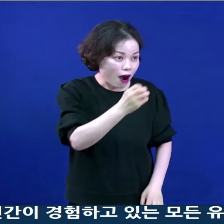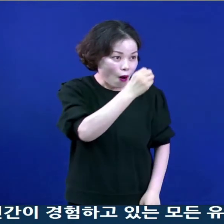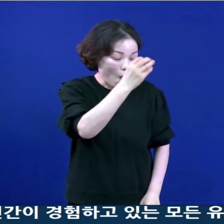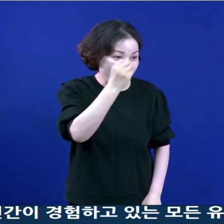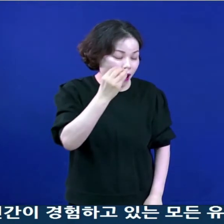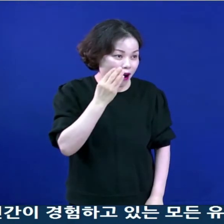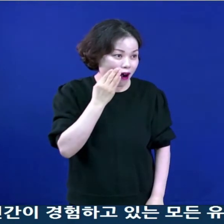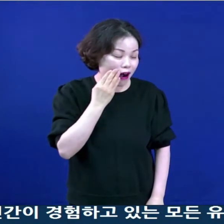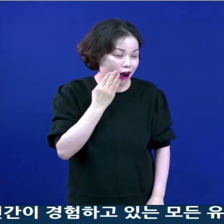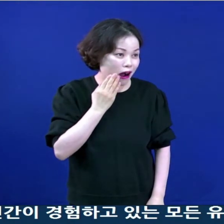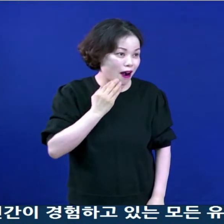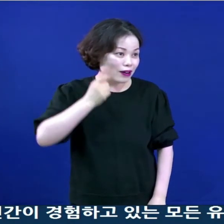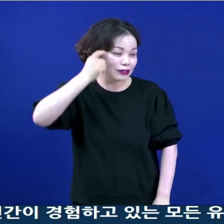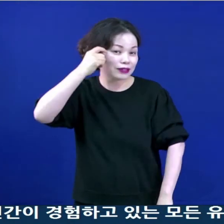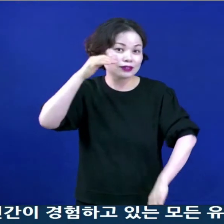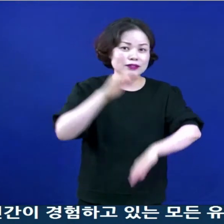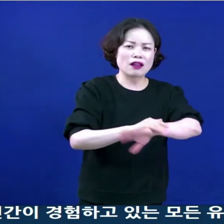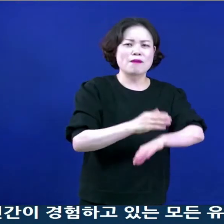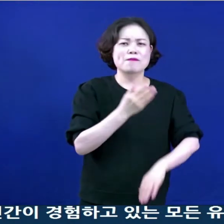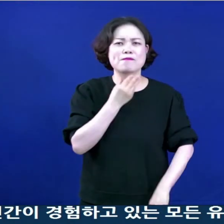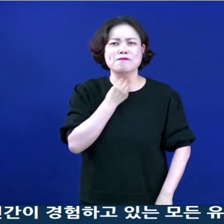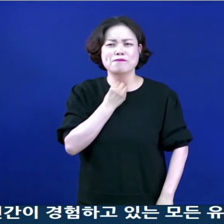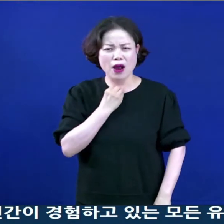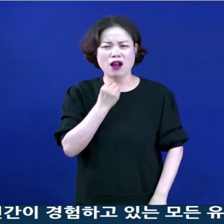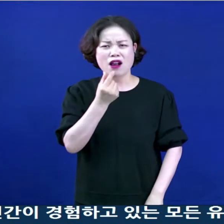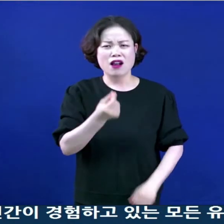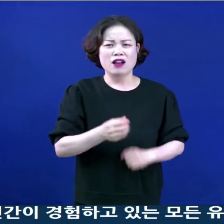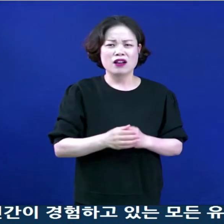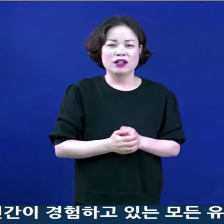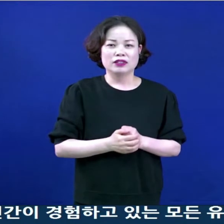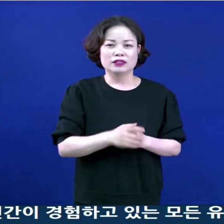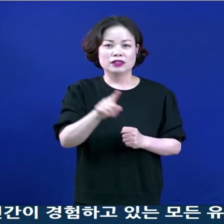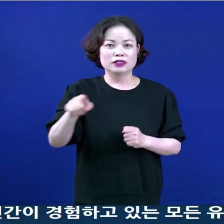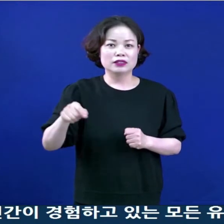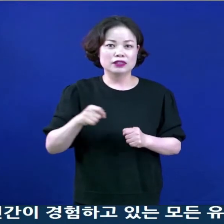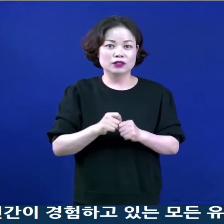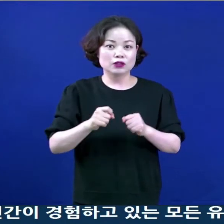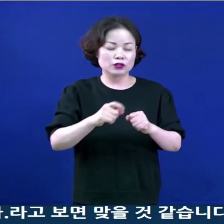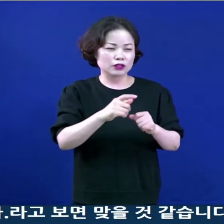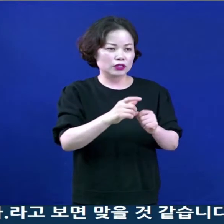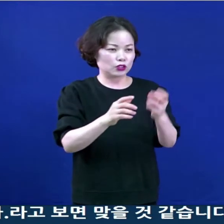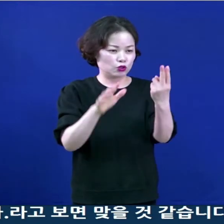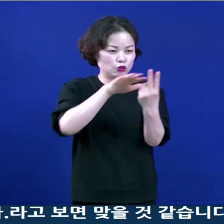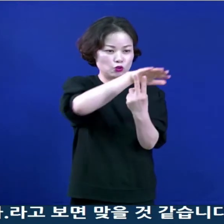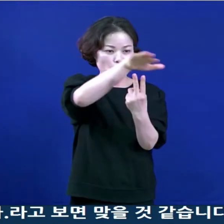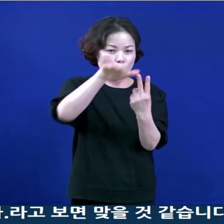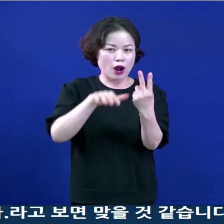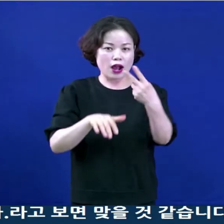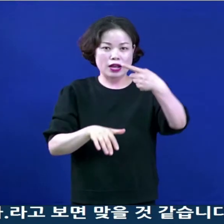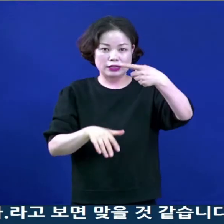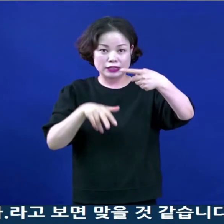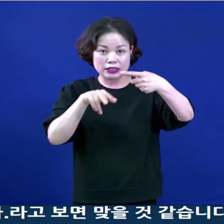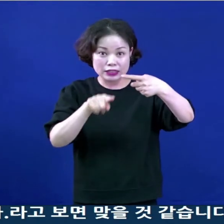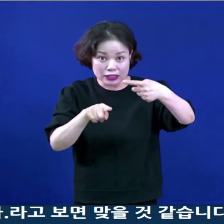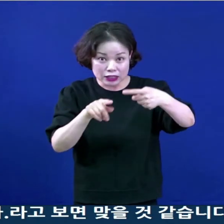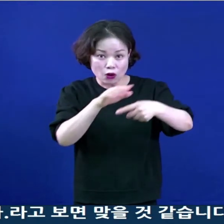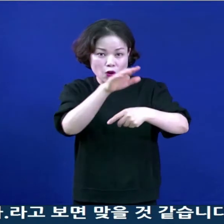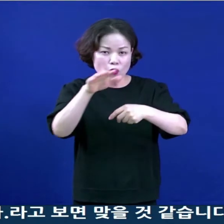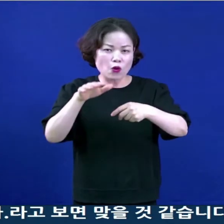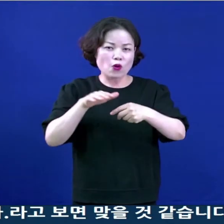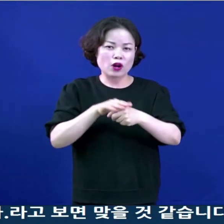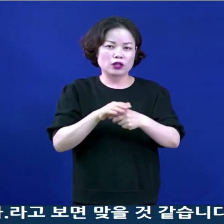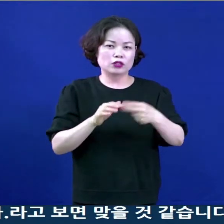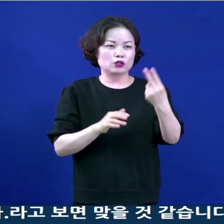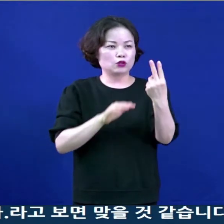만큼 탐스러운지라. 그래서 이것을 요한일서, 저 뒤에 이제